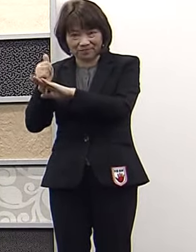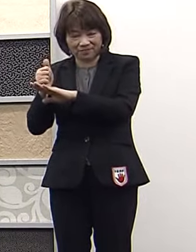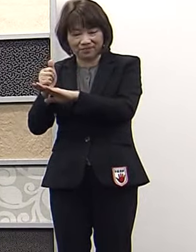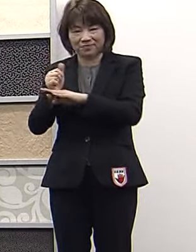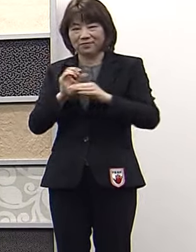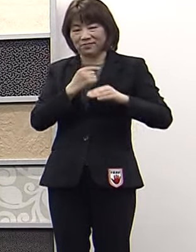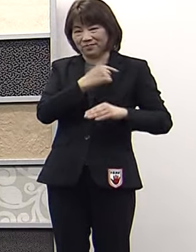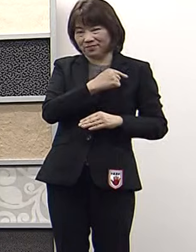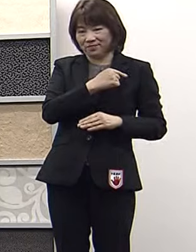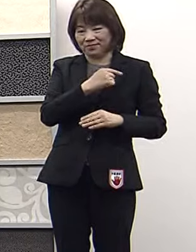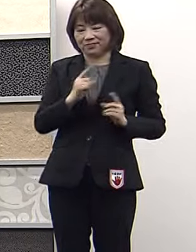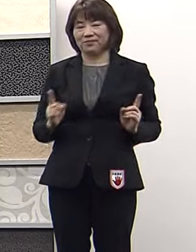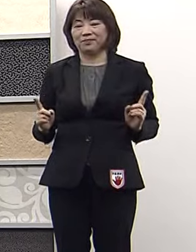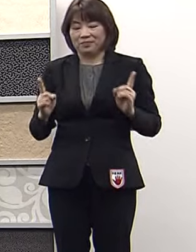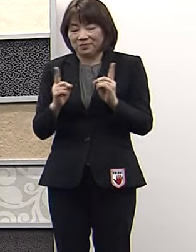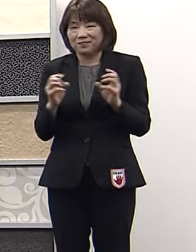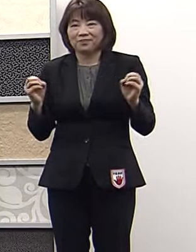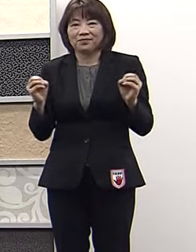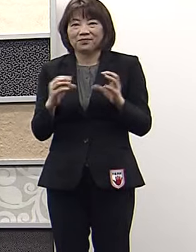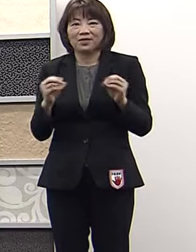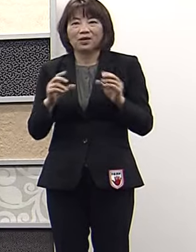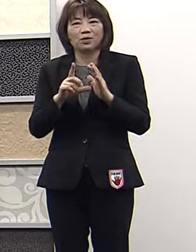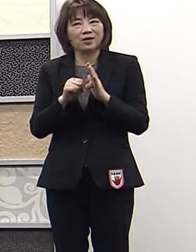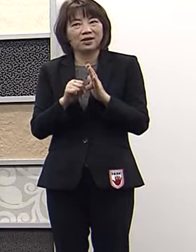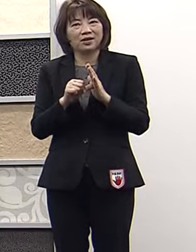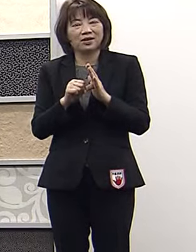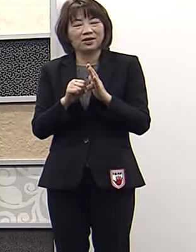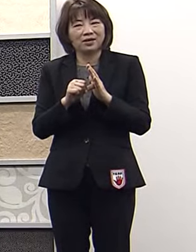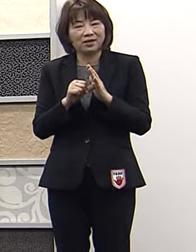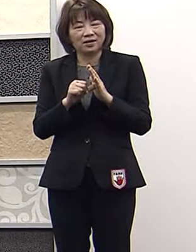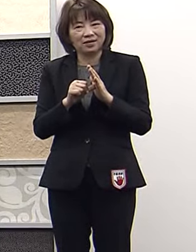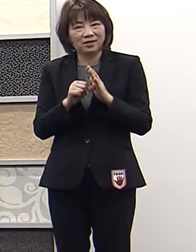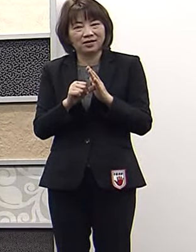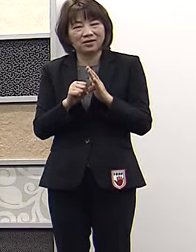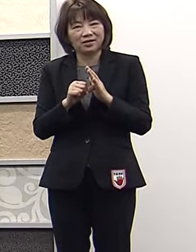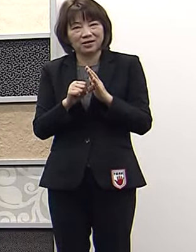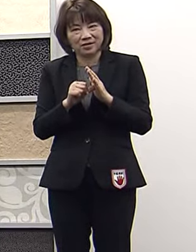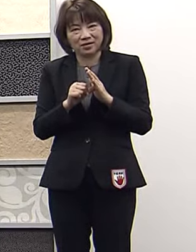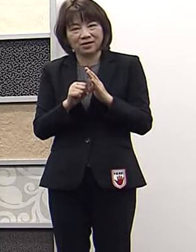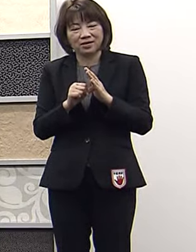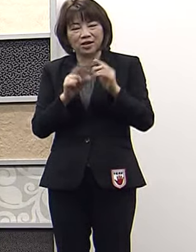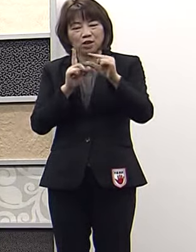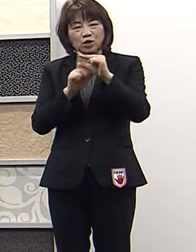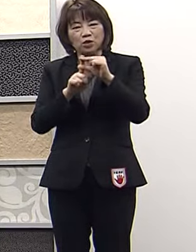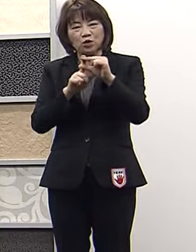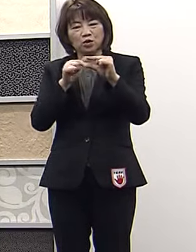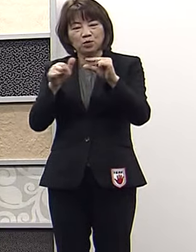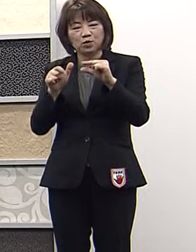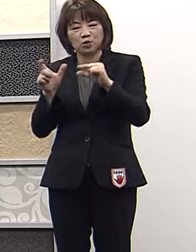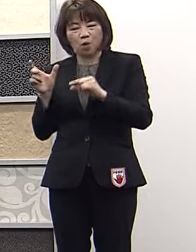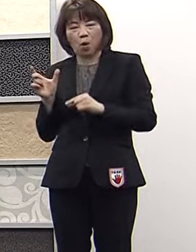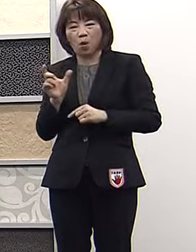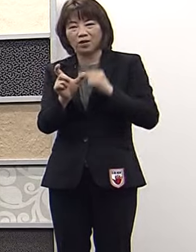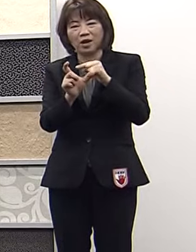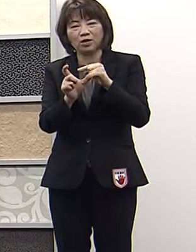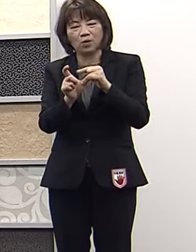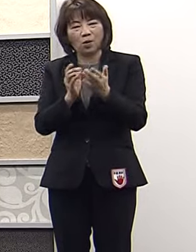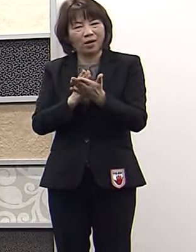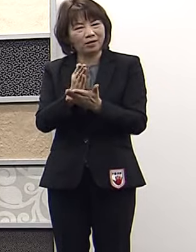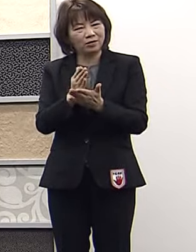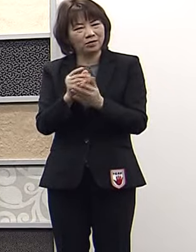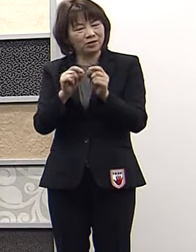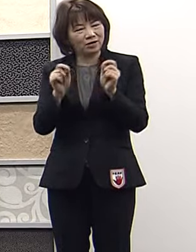梨県、開通式じゃなかったかな、その前ですね、多分確かそのずっと前、もうちょっと前だったと思うんですけども、